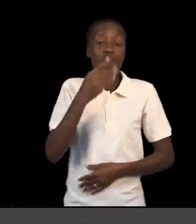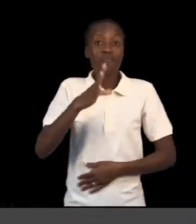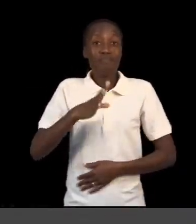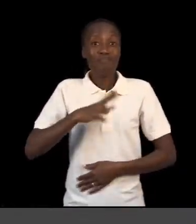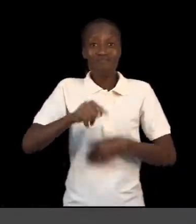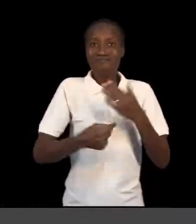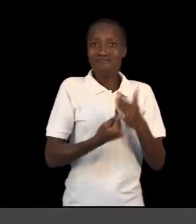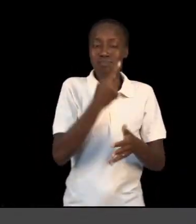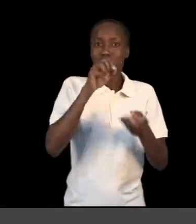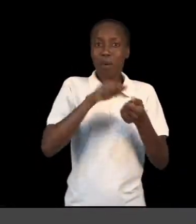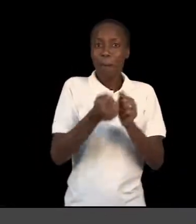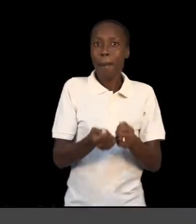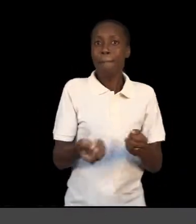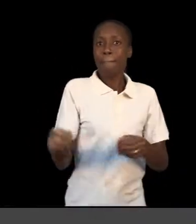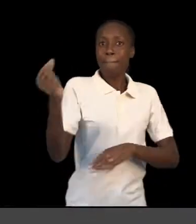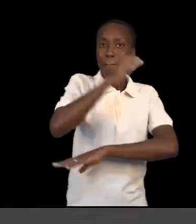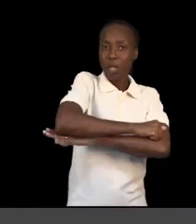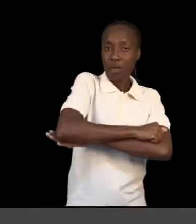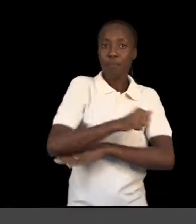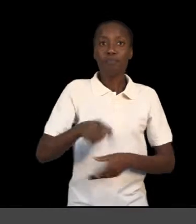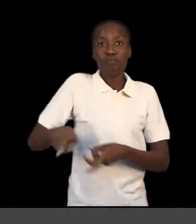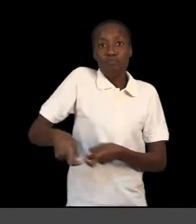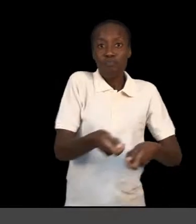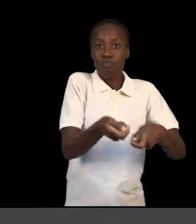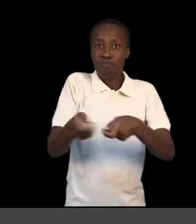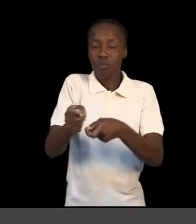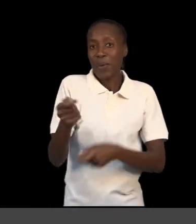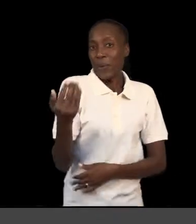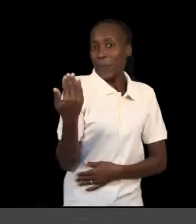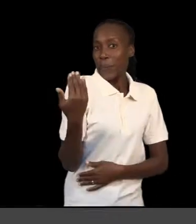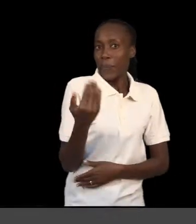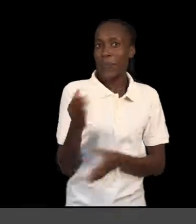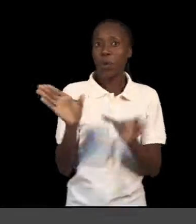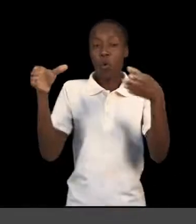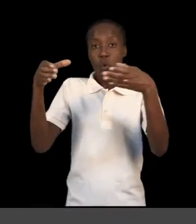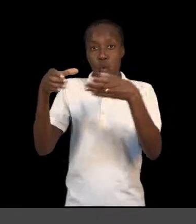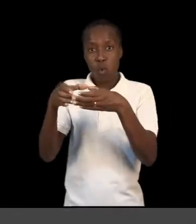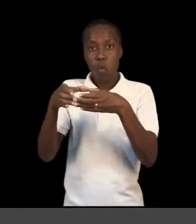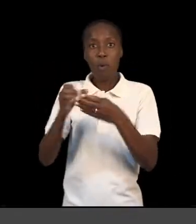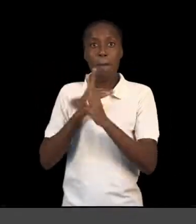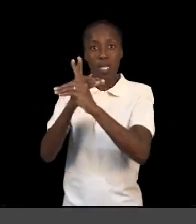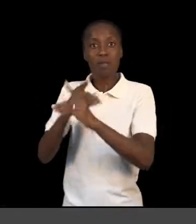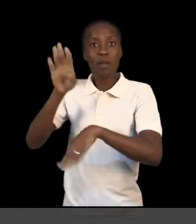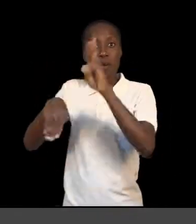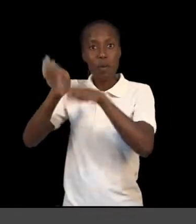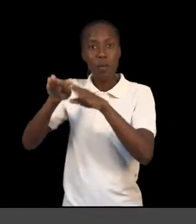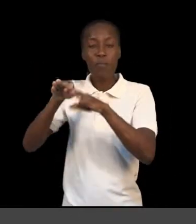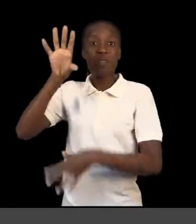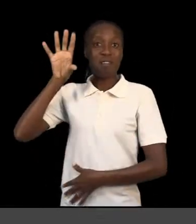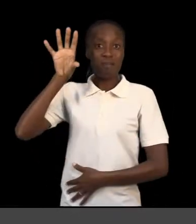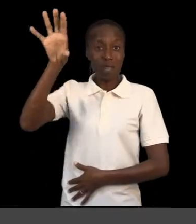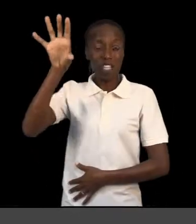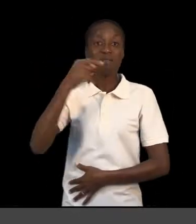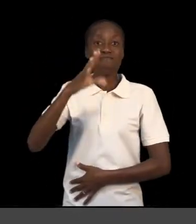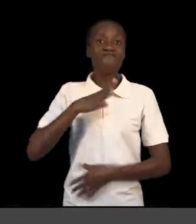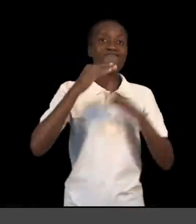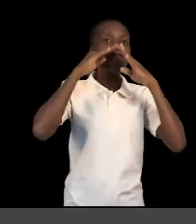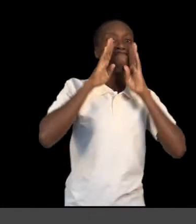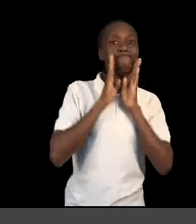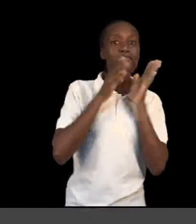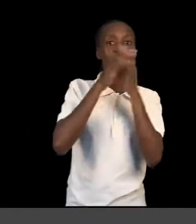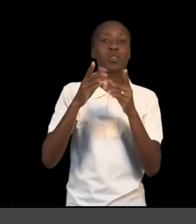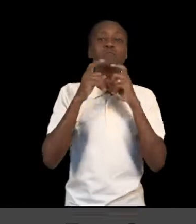A derrota na última jornada do africano de hockey, realizada em Luanda, Angola, ditou este final triste para os